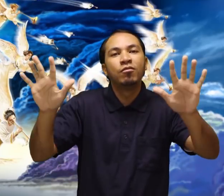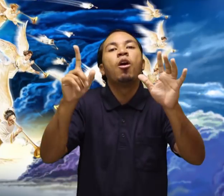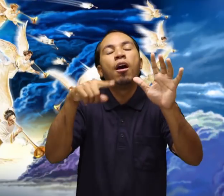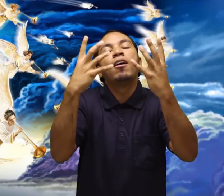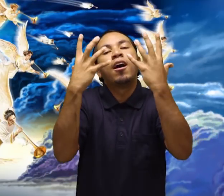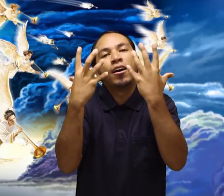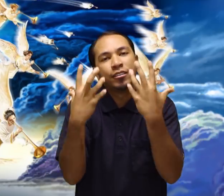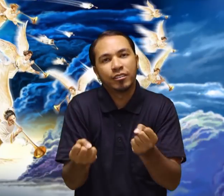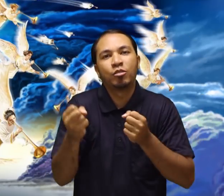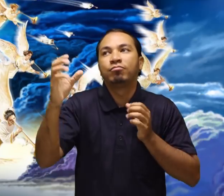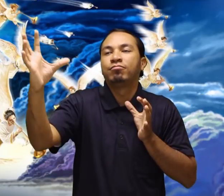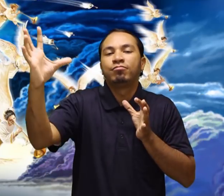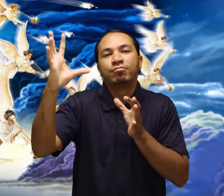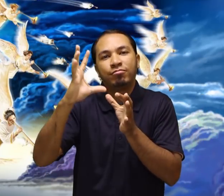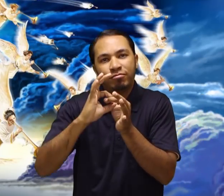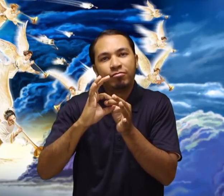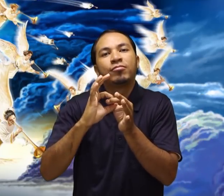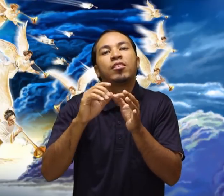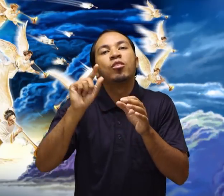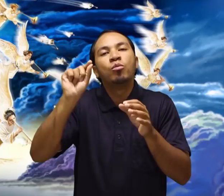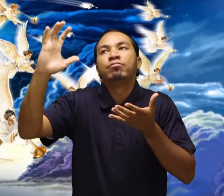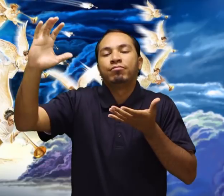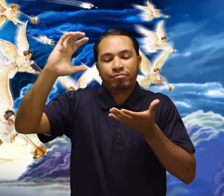Que você possa vê-lo,